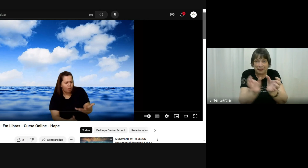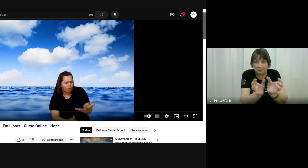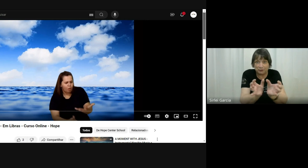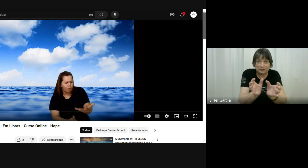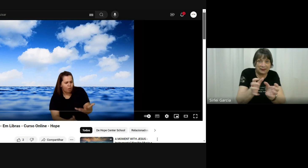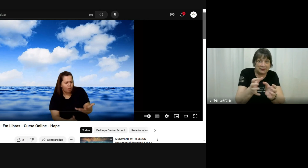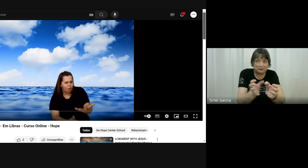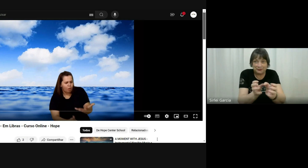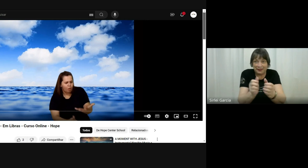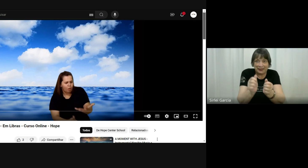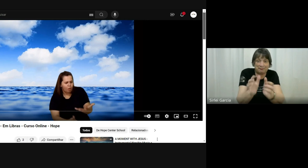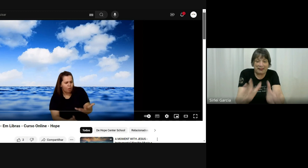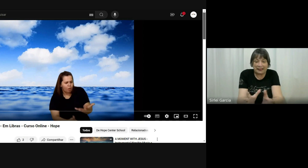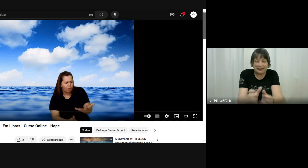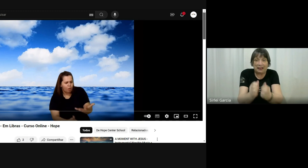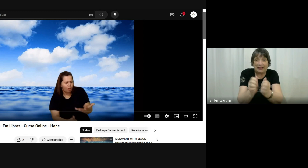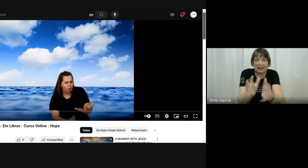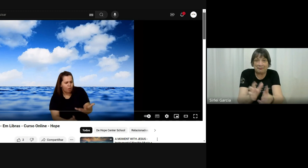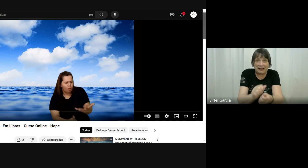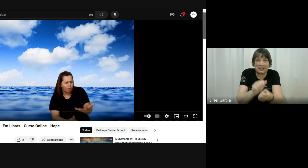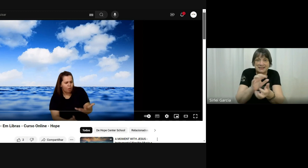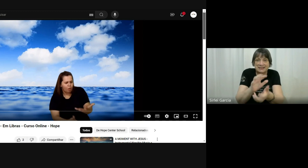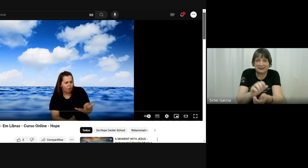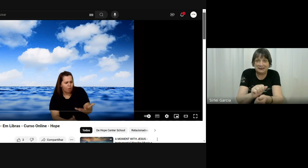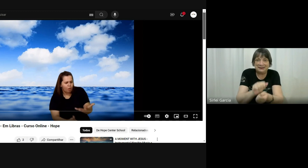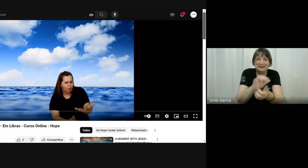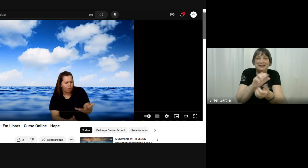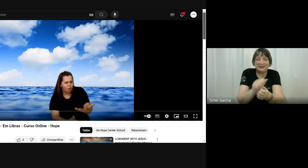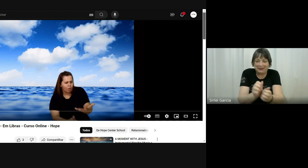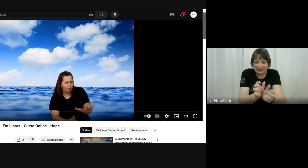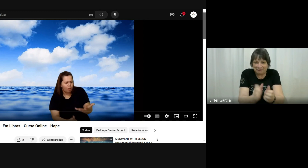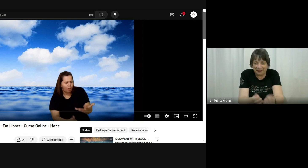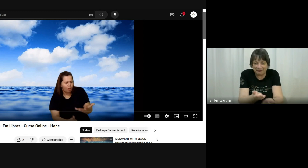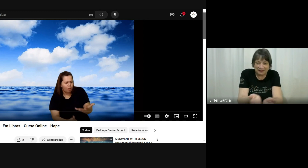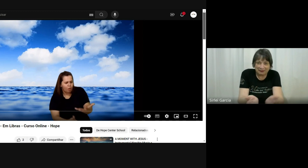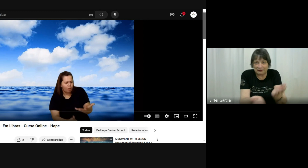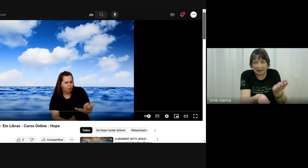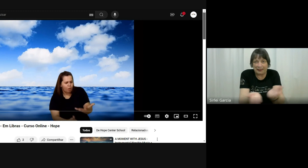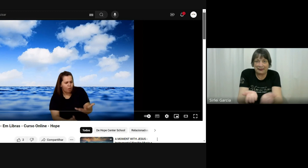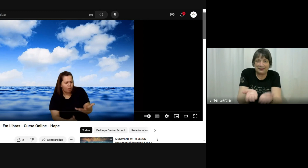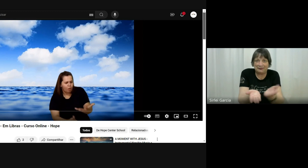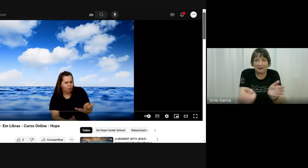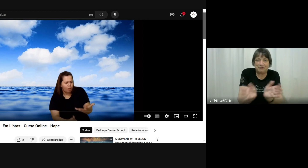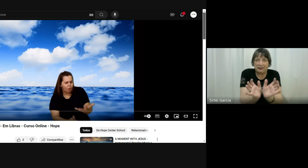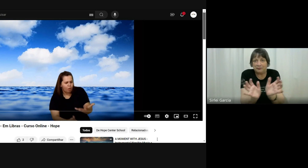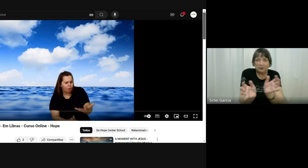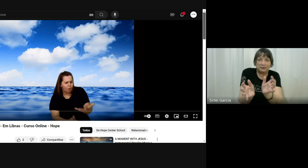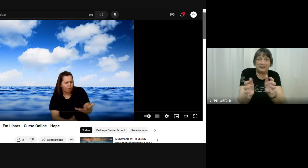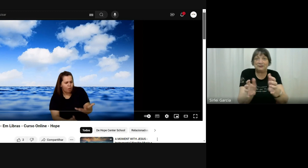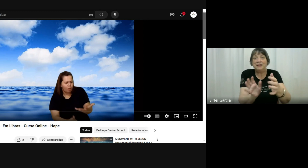Ele vai moldando, ele pega aquela massa e ele vai trabalhando, ele